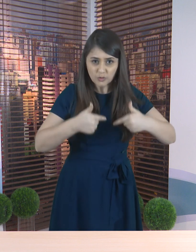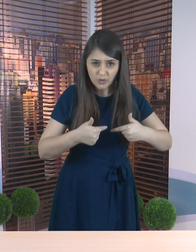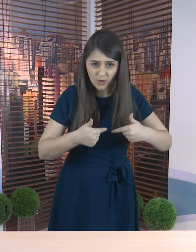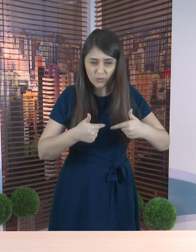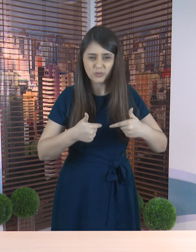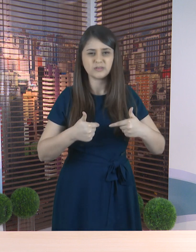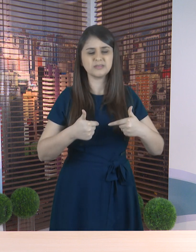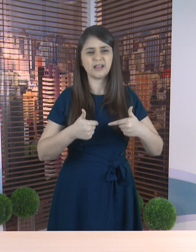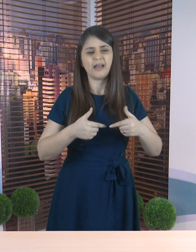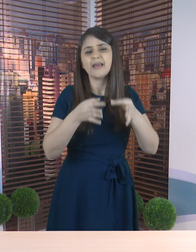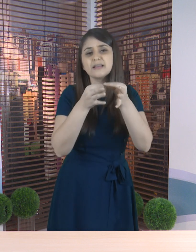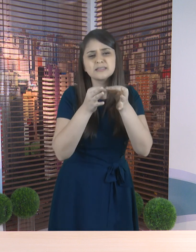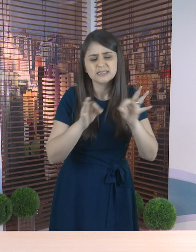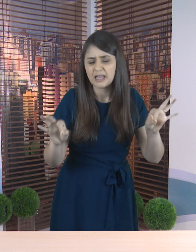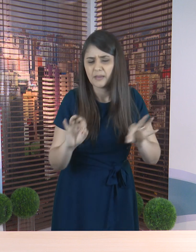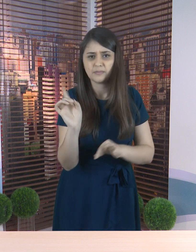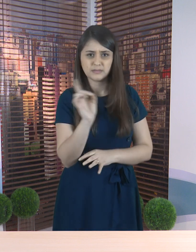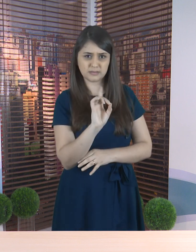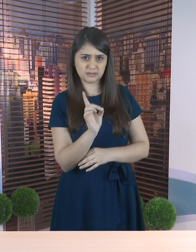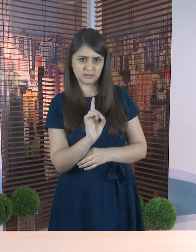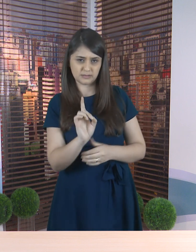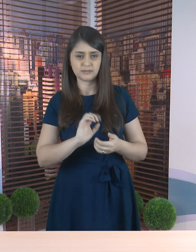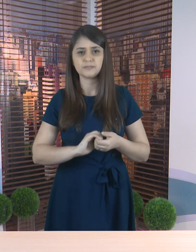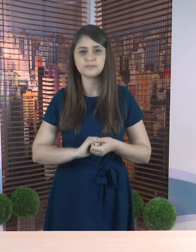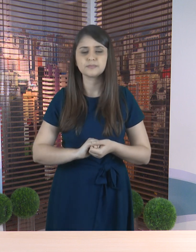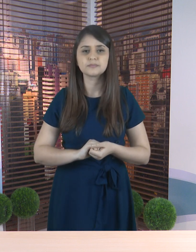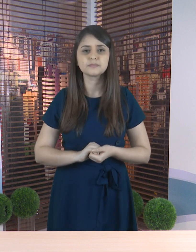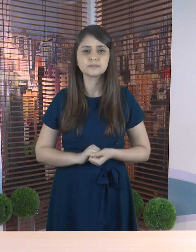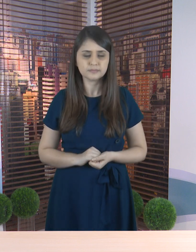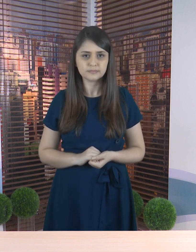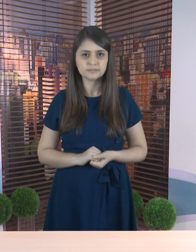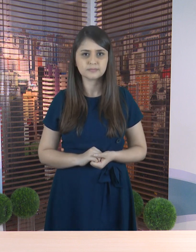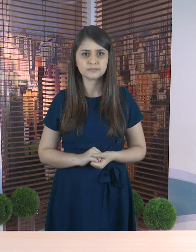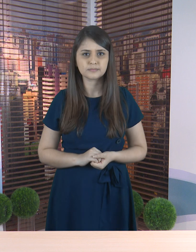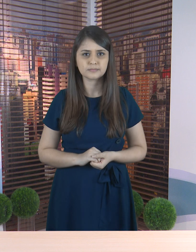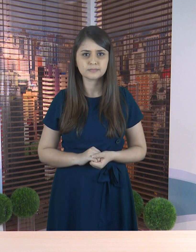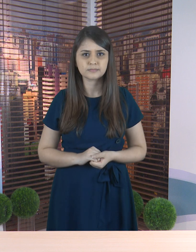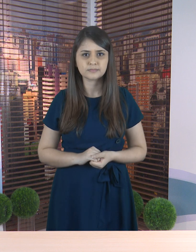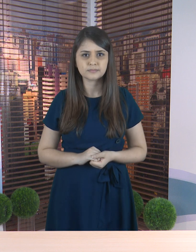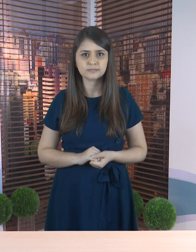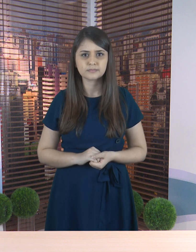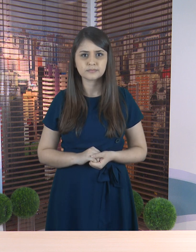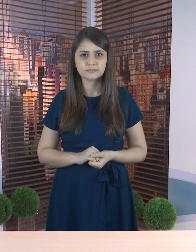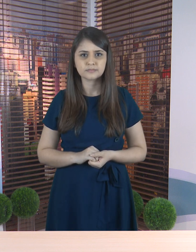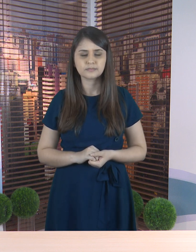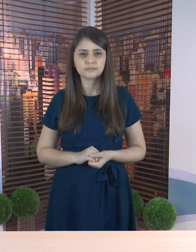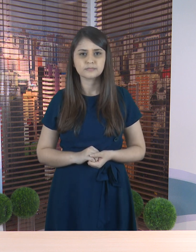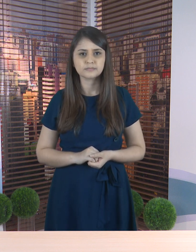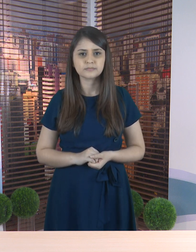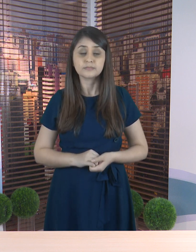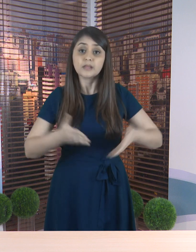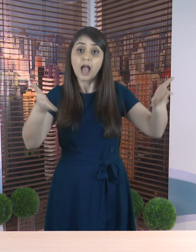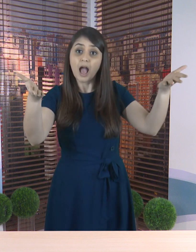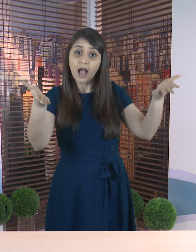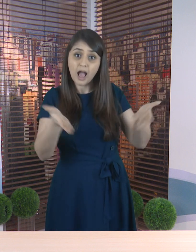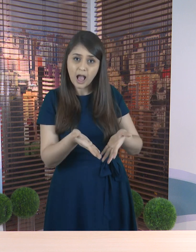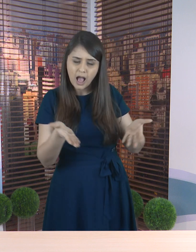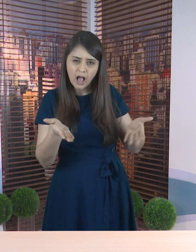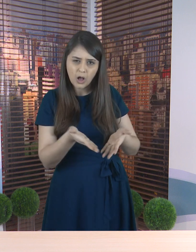Agora, depois da grande declaração de Jó no capítulo 19, o patriarca se vê diante de um paradoxo. O